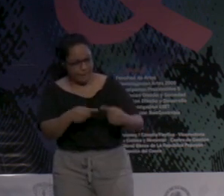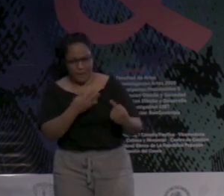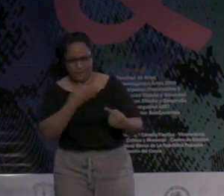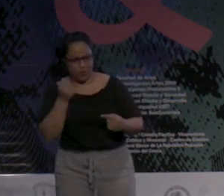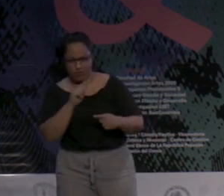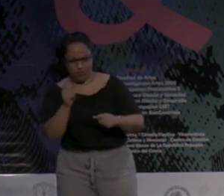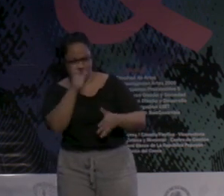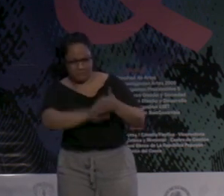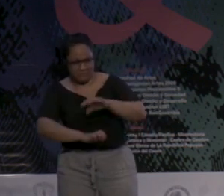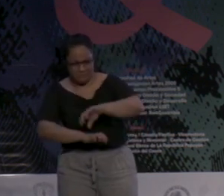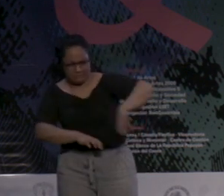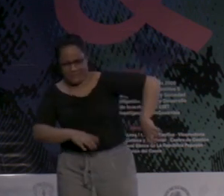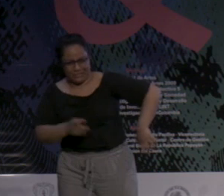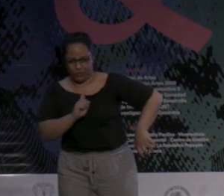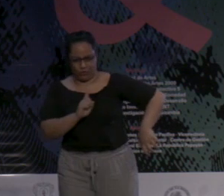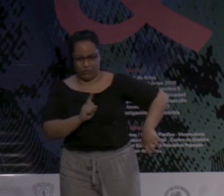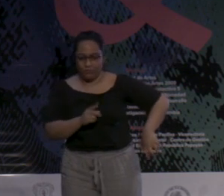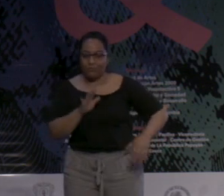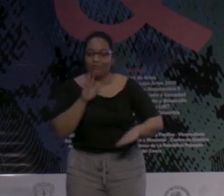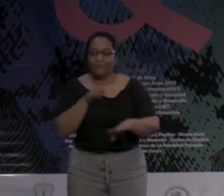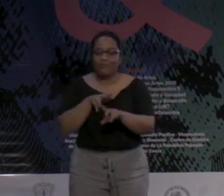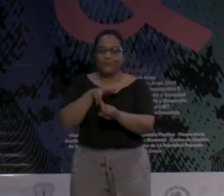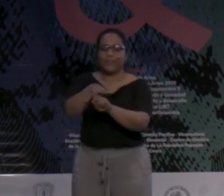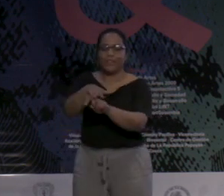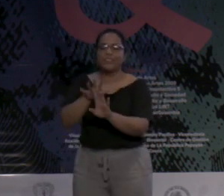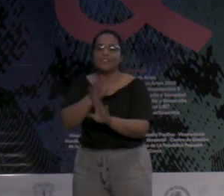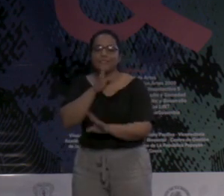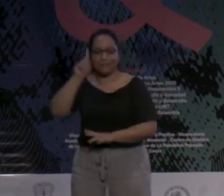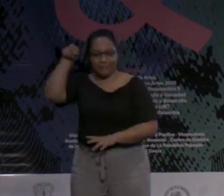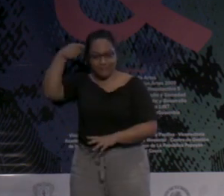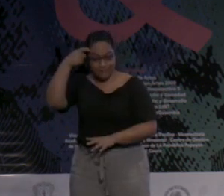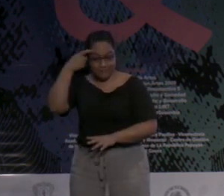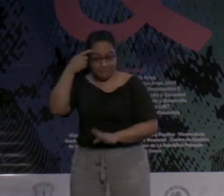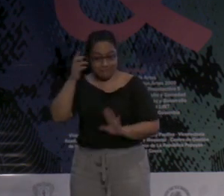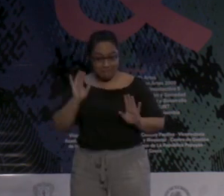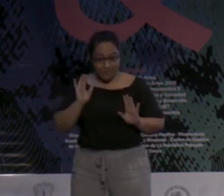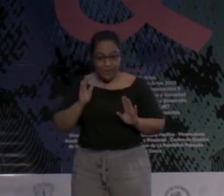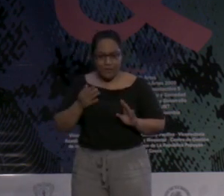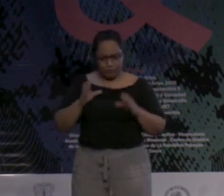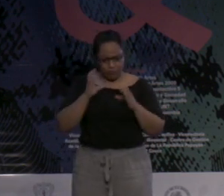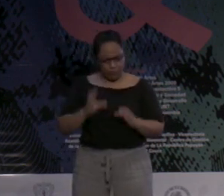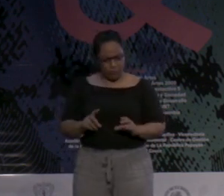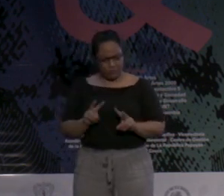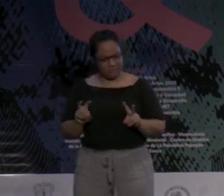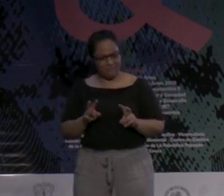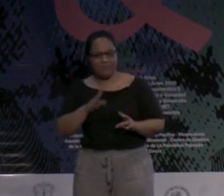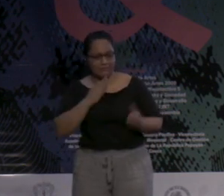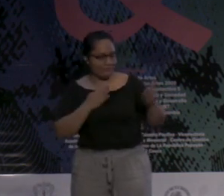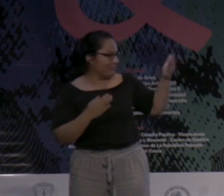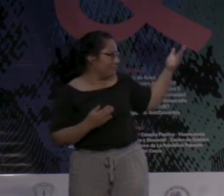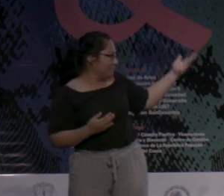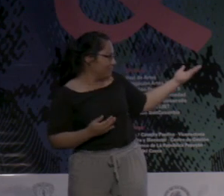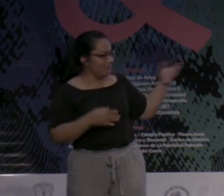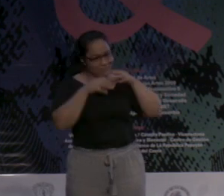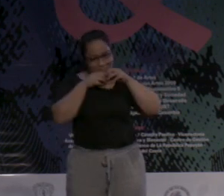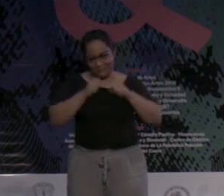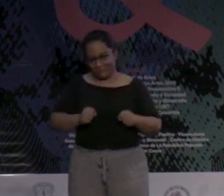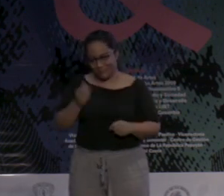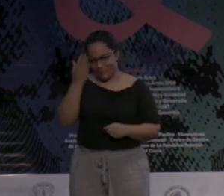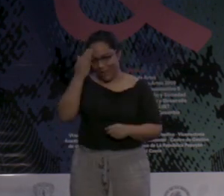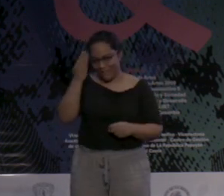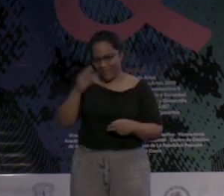a la administración del Estado. Una de las imágenes que tal vez más nos expresa el ideal del cuerpo pues ha sido esta imagen que expresa el canon